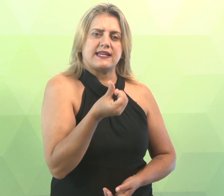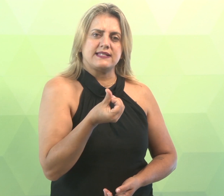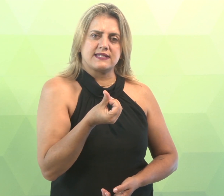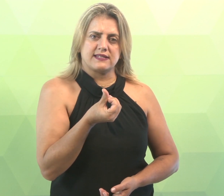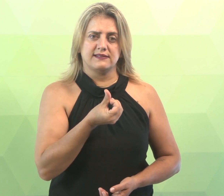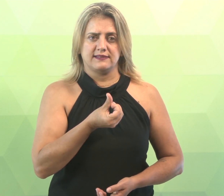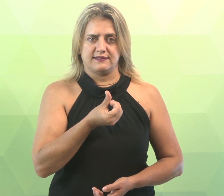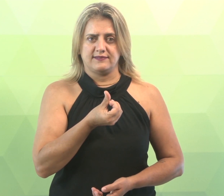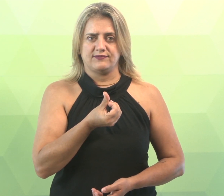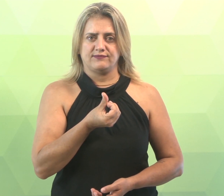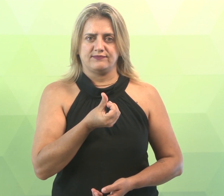6,